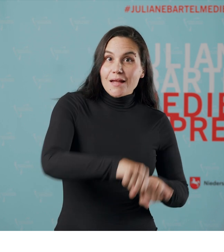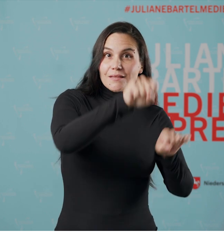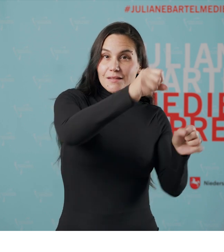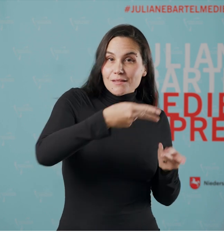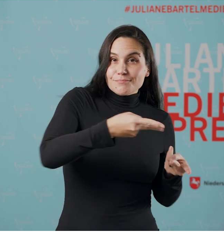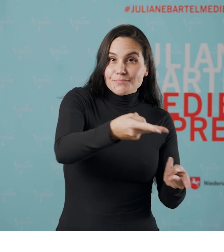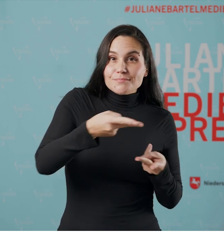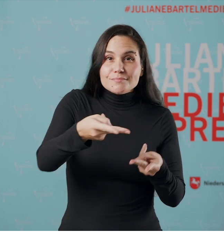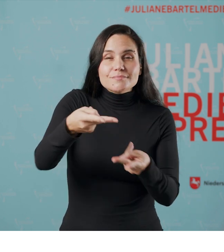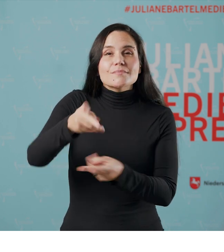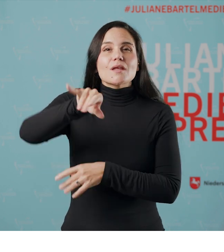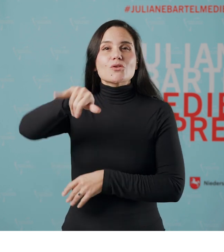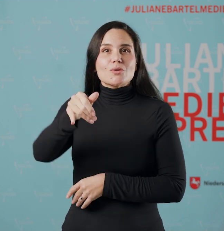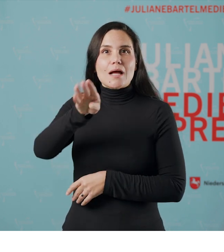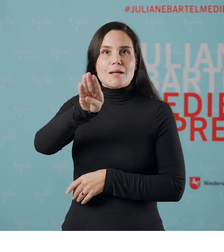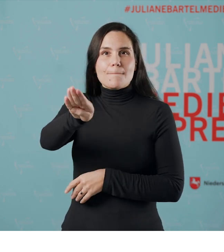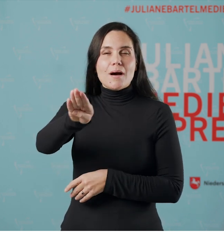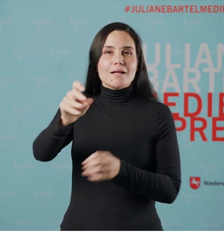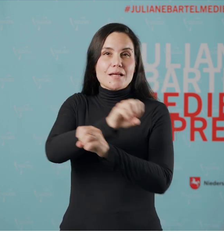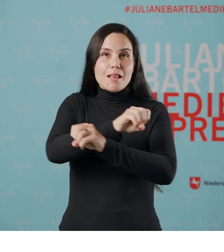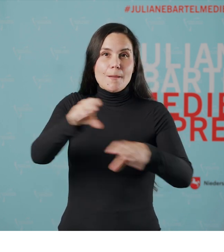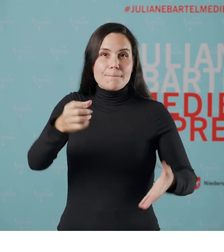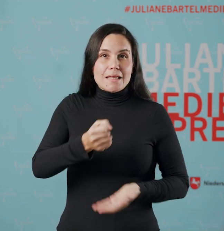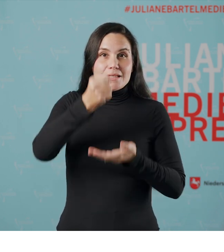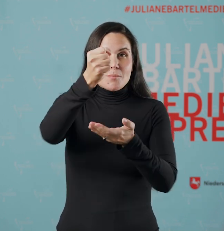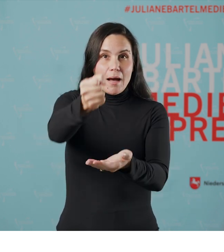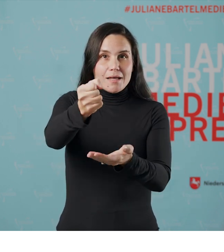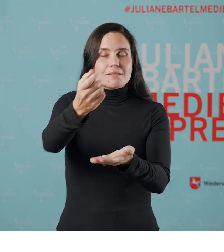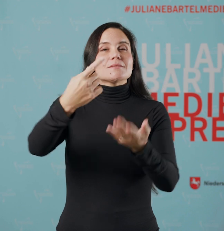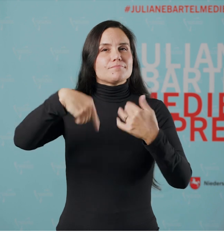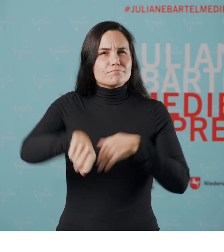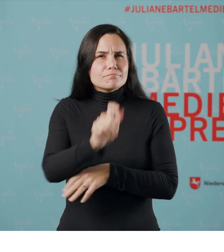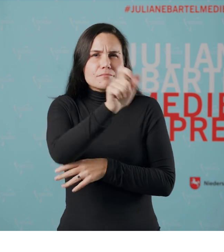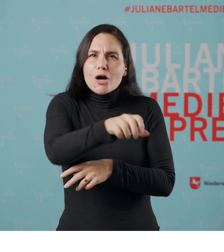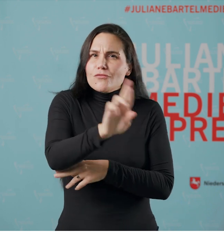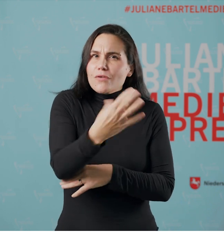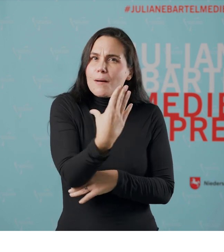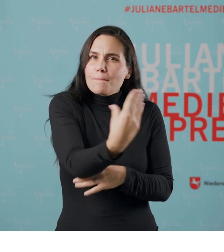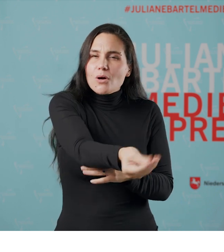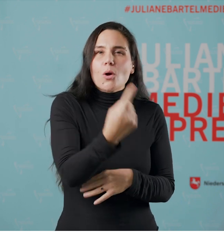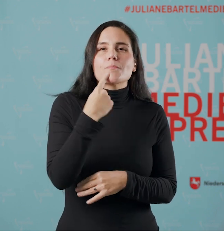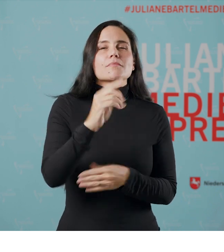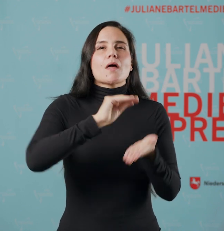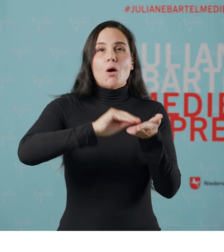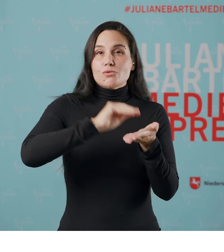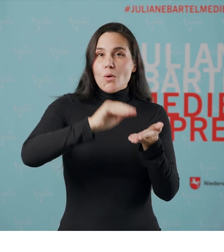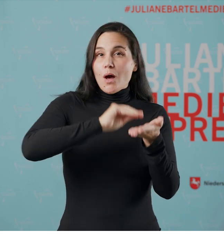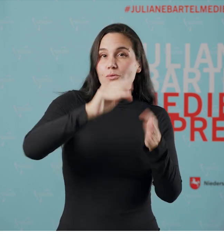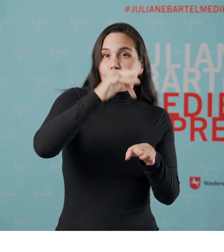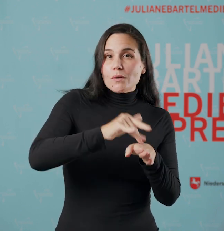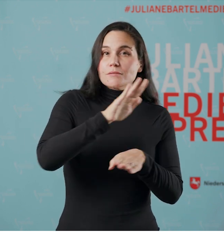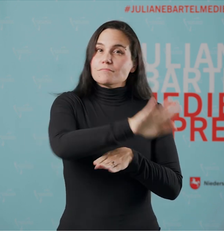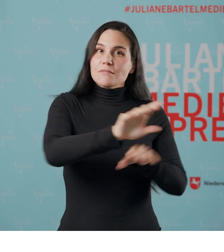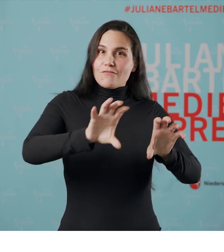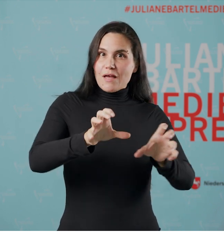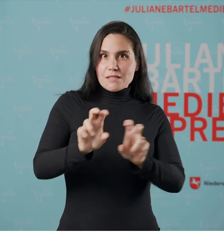Mit dem renommierten Juliane-Bartel-Medienpreis würdigt das Land Niedersachsen Autorinnen und Autoren, die in ihren